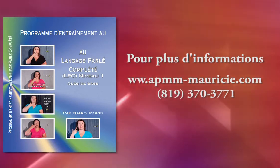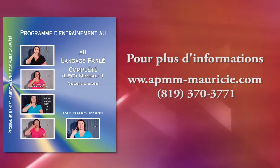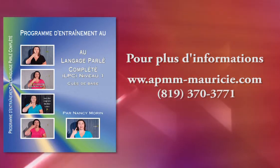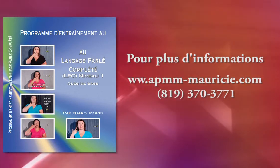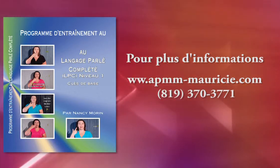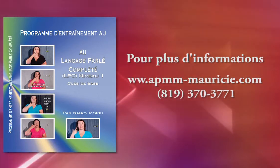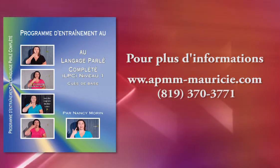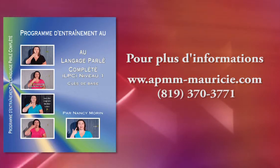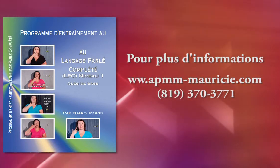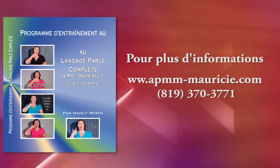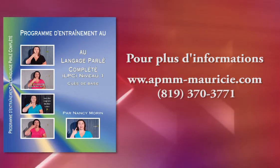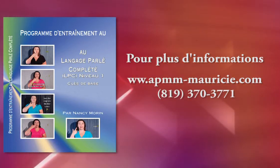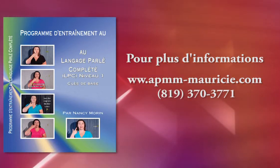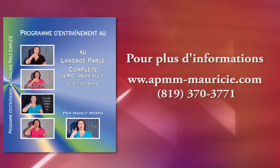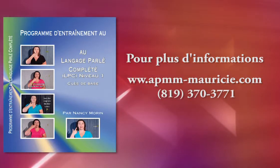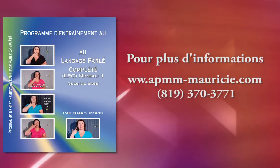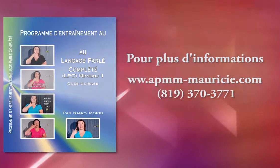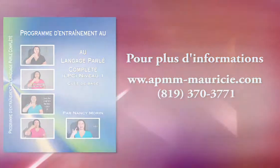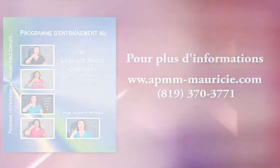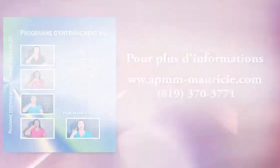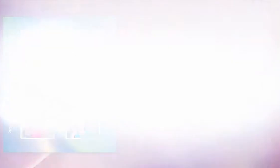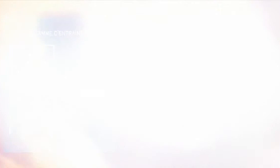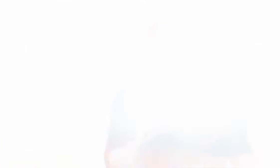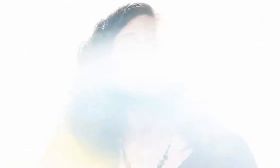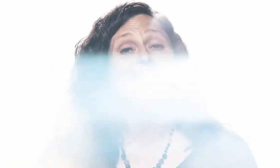par téléphone ou via leur site Internet. Et en